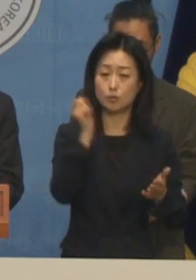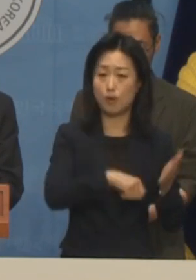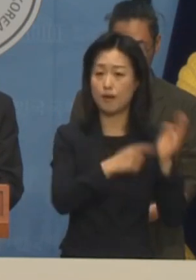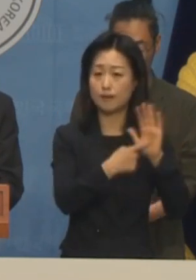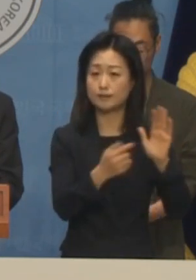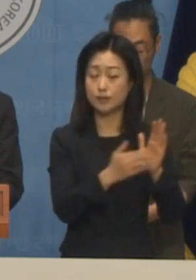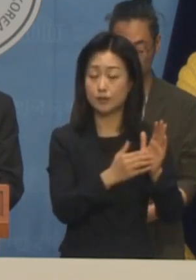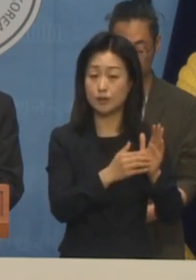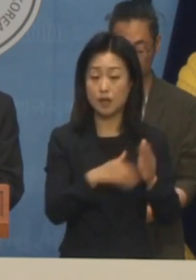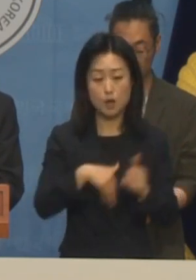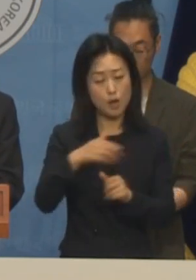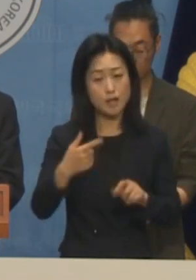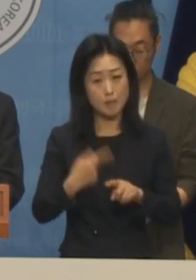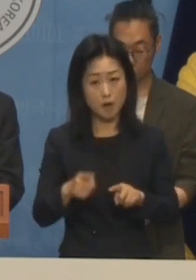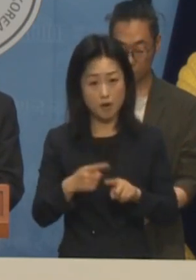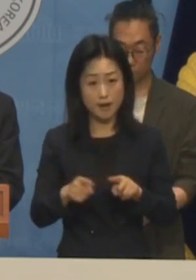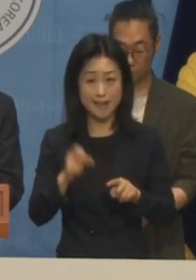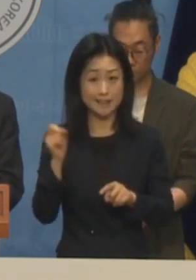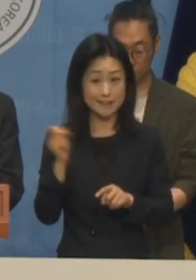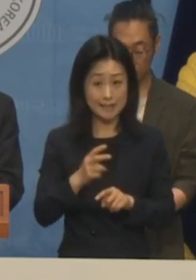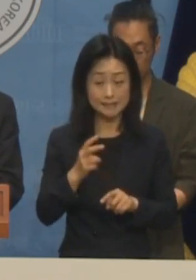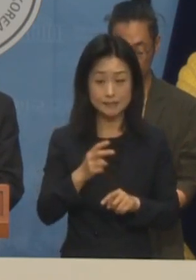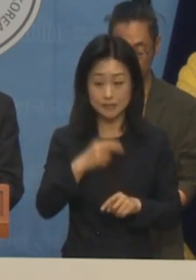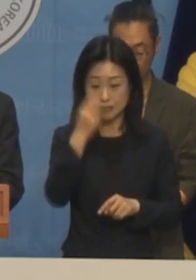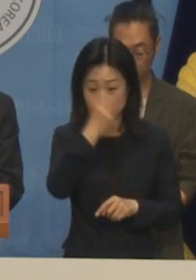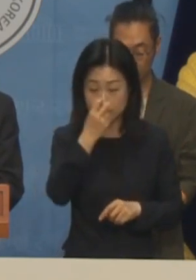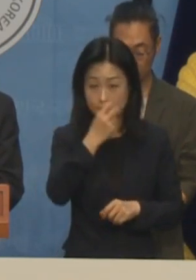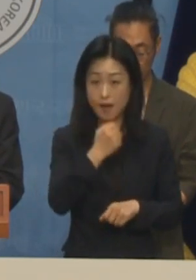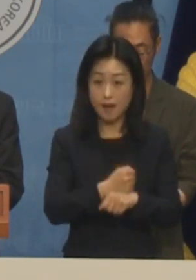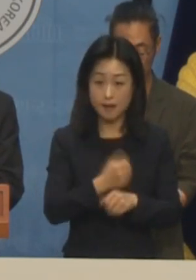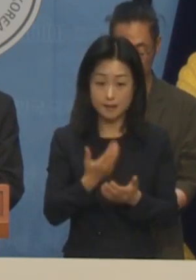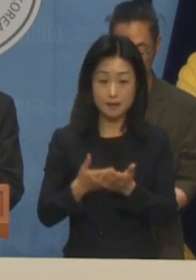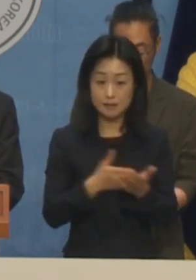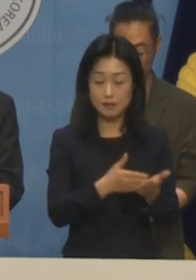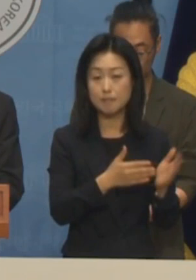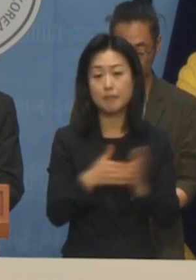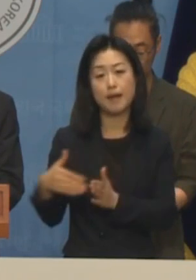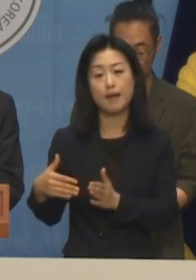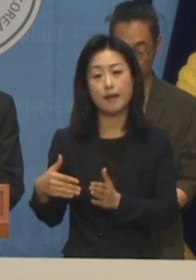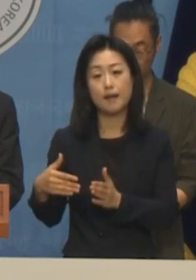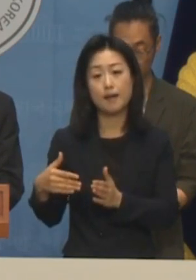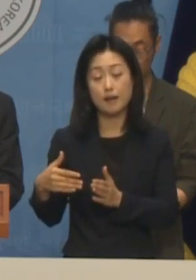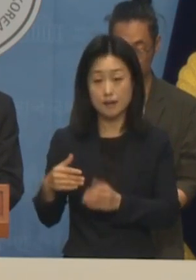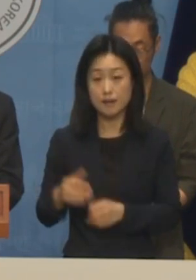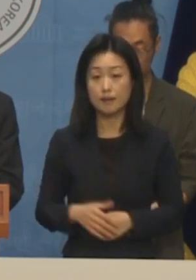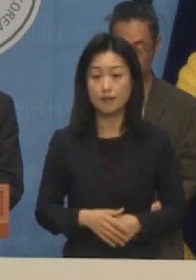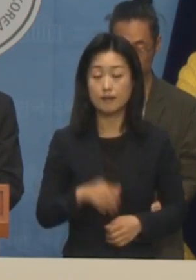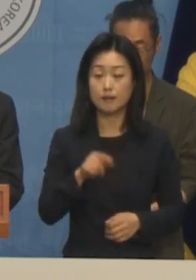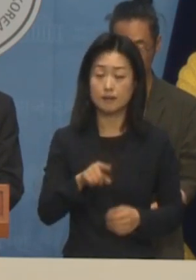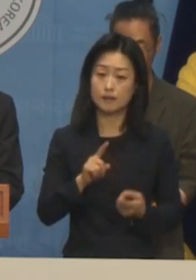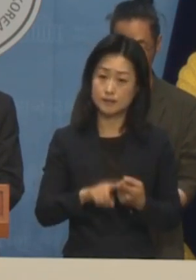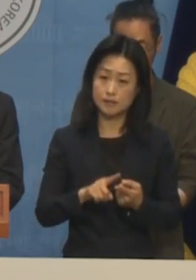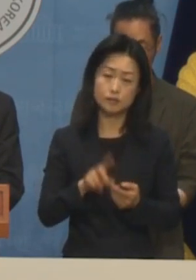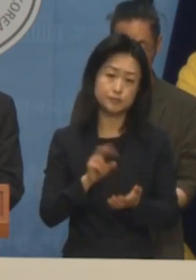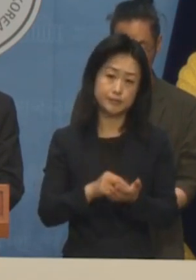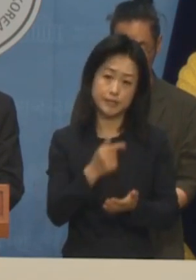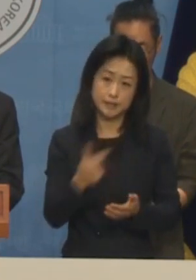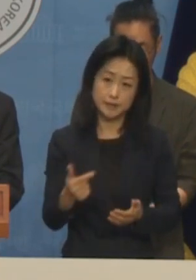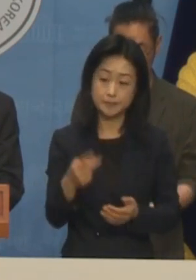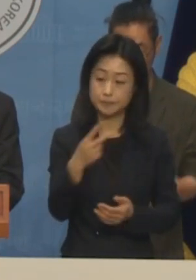영향 평가에서 환경 쟁점들을 해소하라는 조건이었다. 하지만 해당 조건은 달성하기 불가능하다.